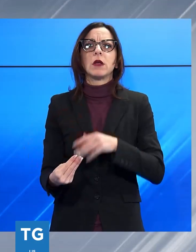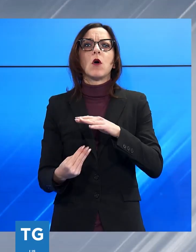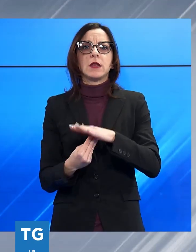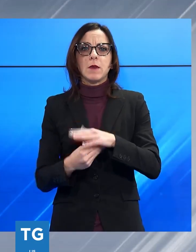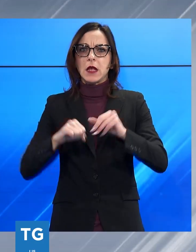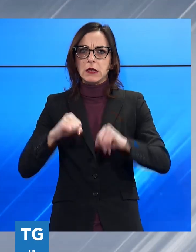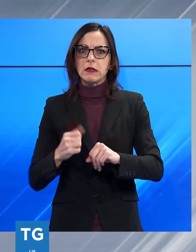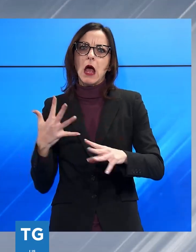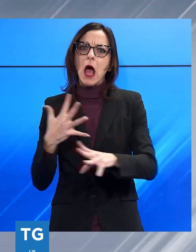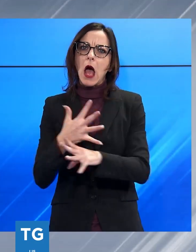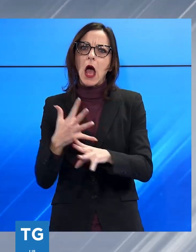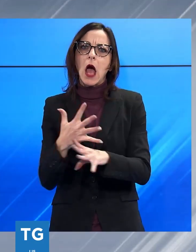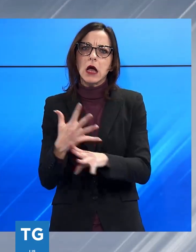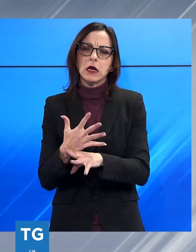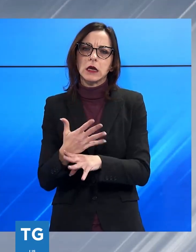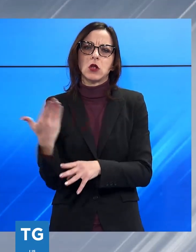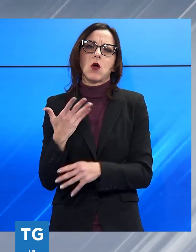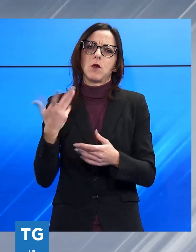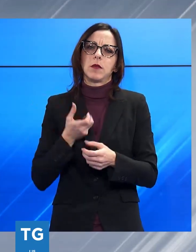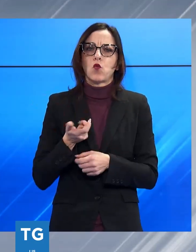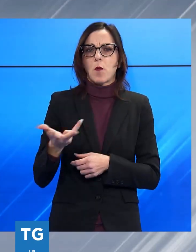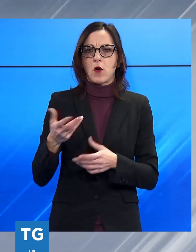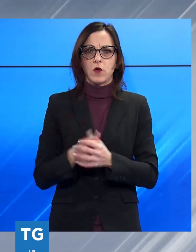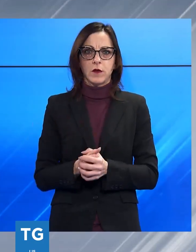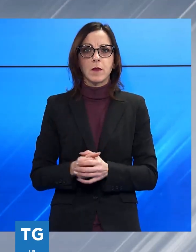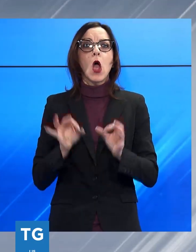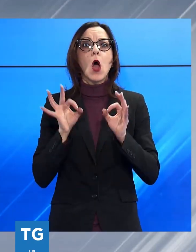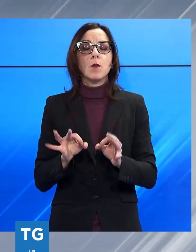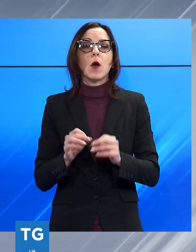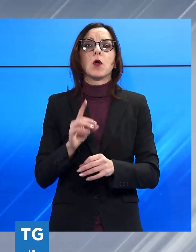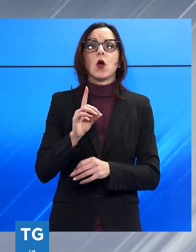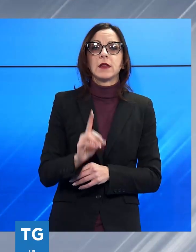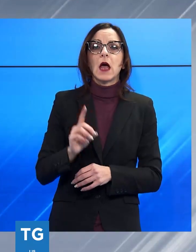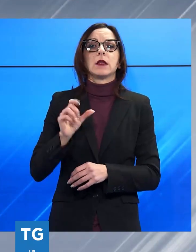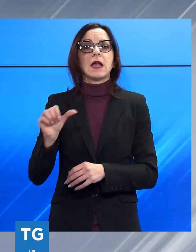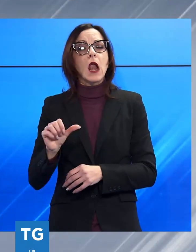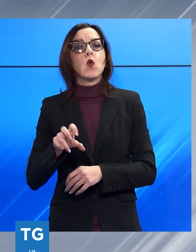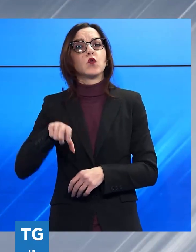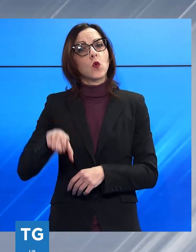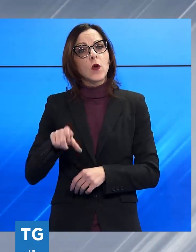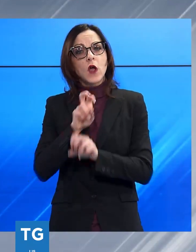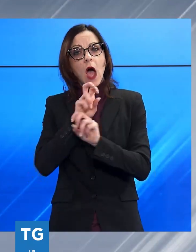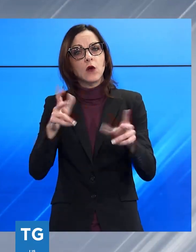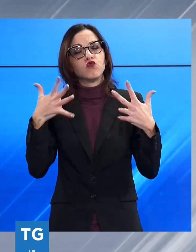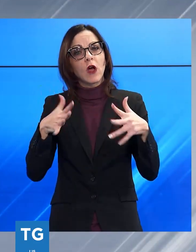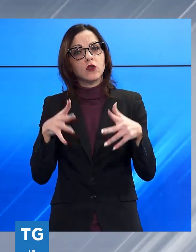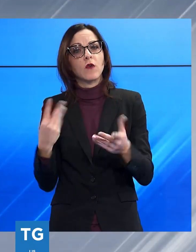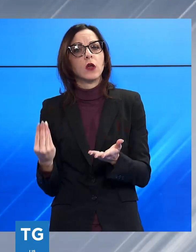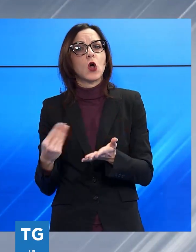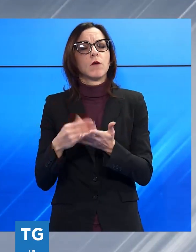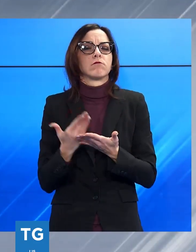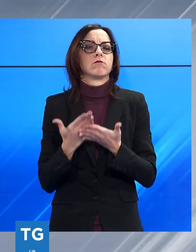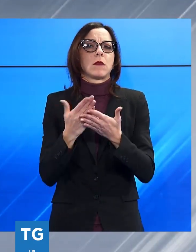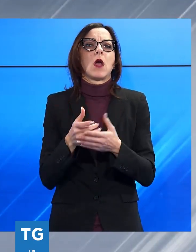lo ha annunciato il questore Dario Sallustio l'impegno a potenziare la presenza di agenti al servizio anche della comunità prevede